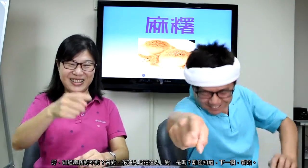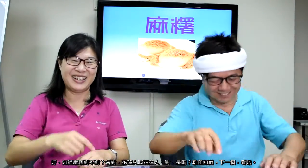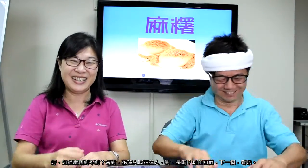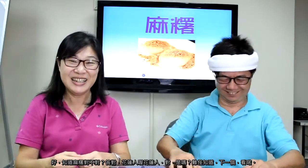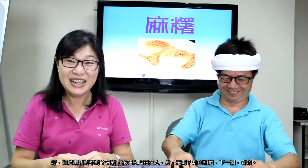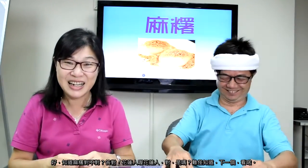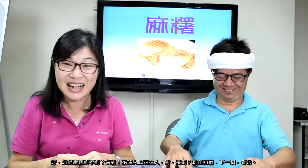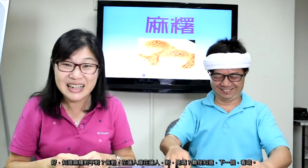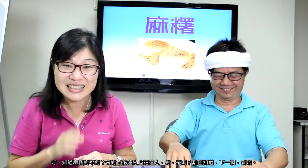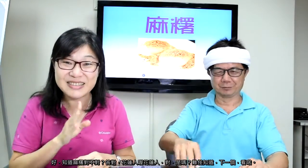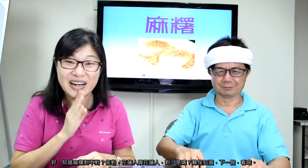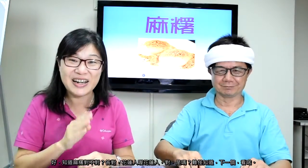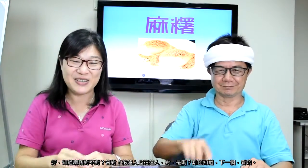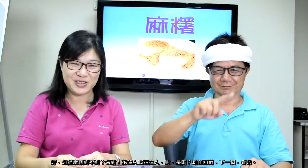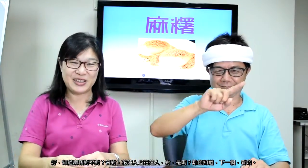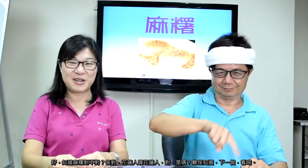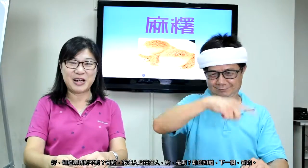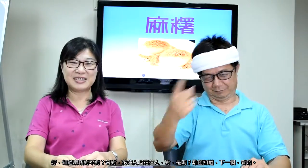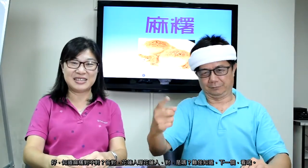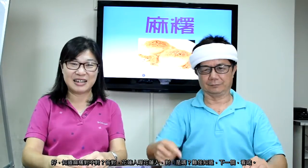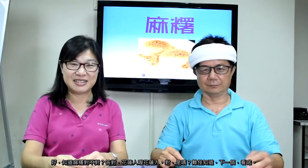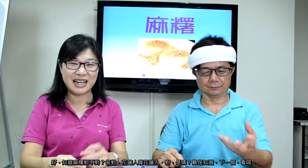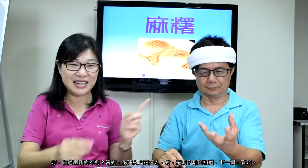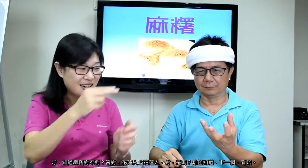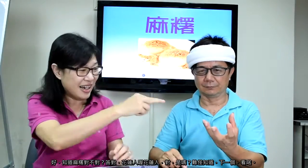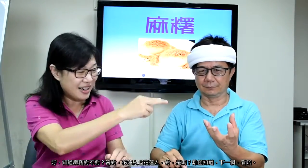对。是吗？哈，对，难怪知道。下一个哦，看哦，